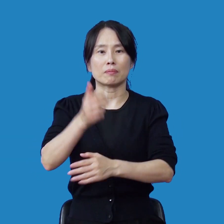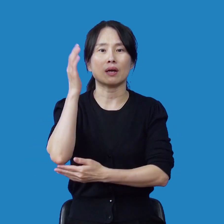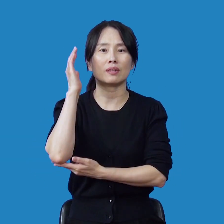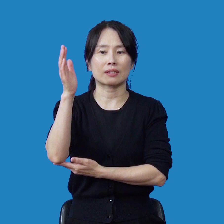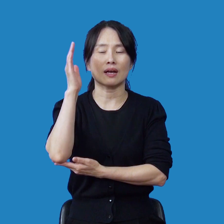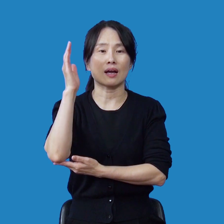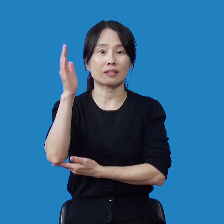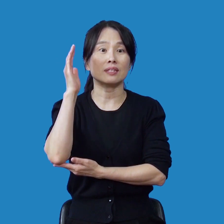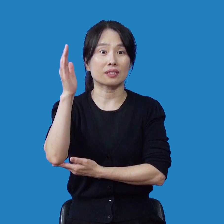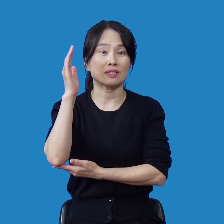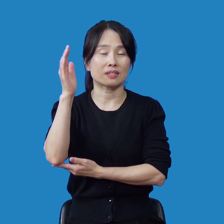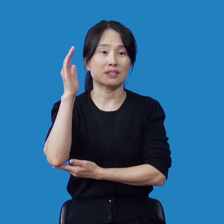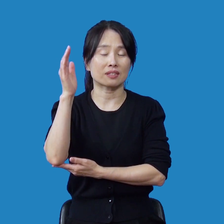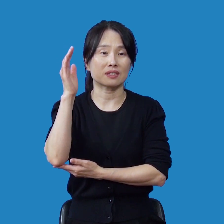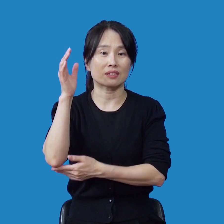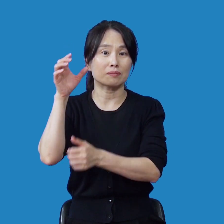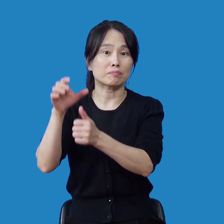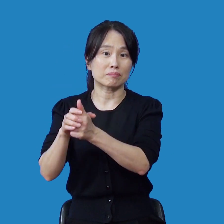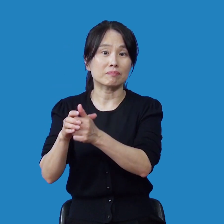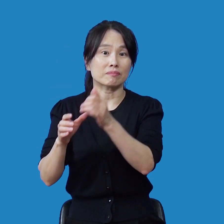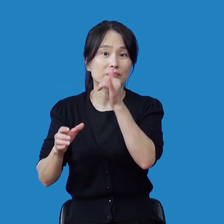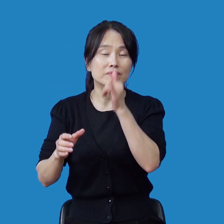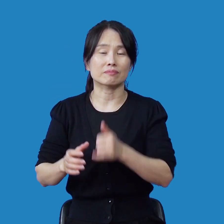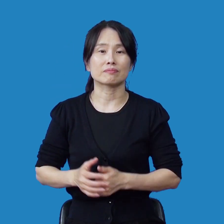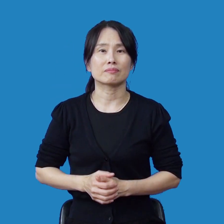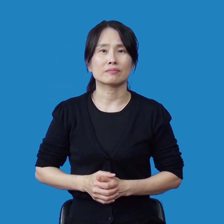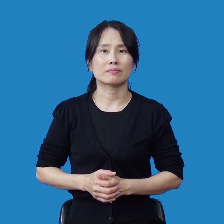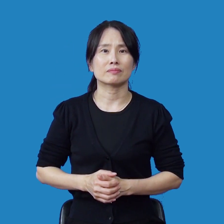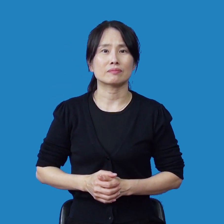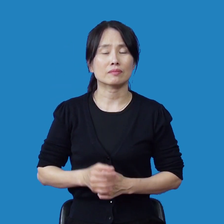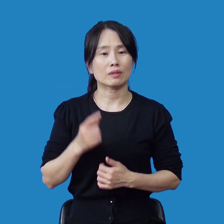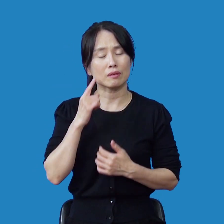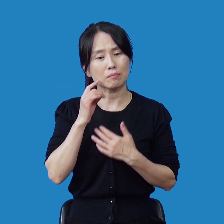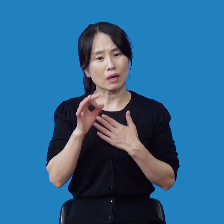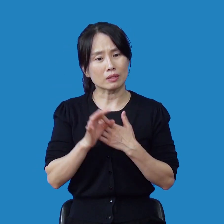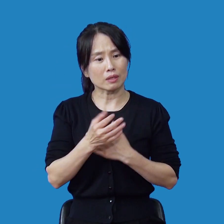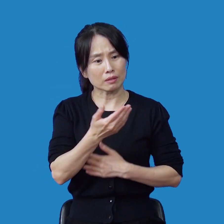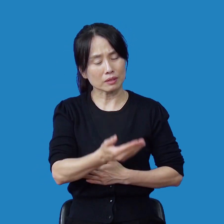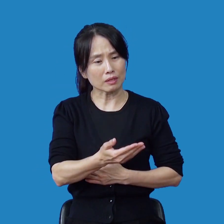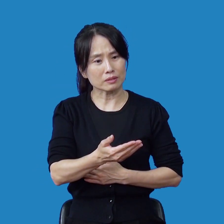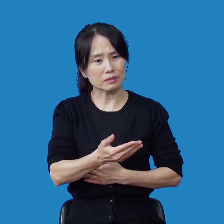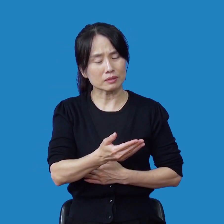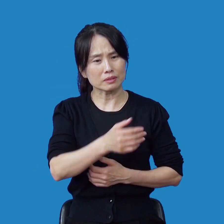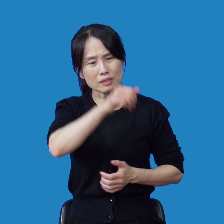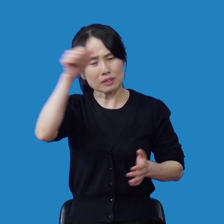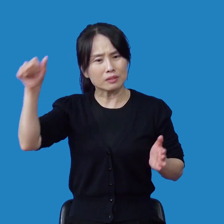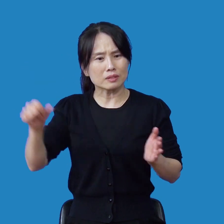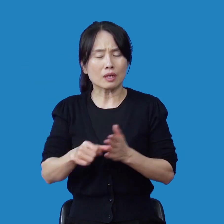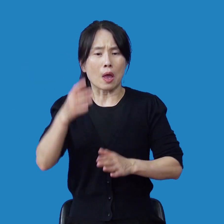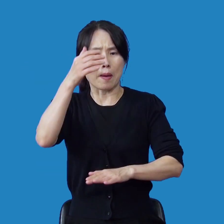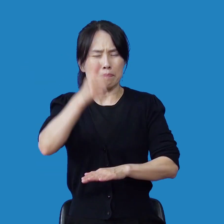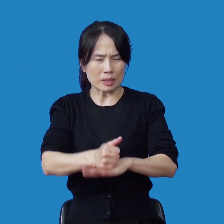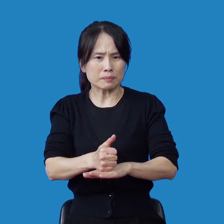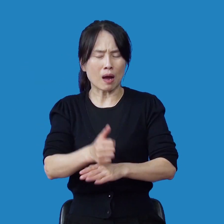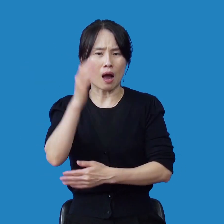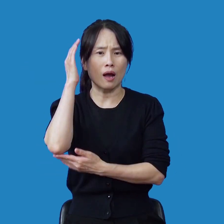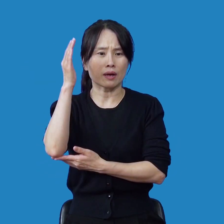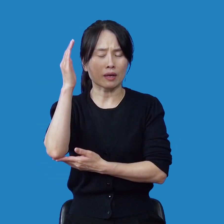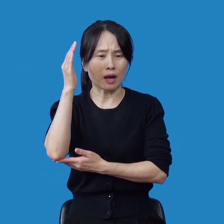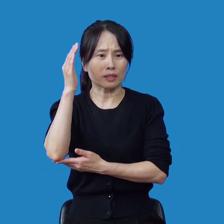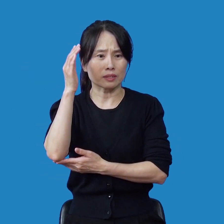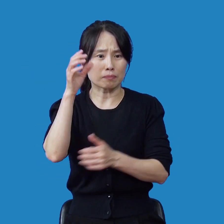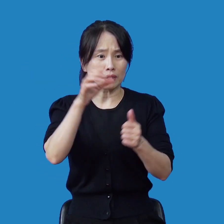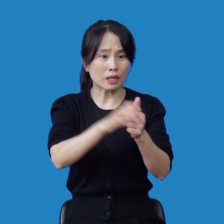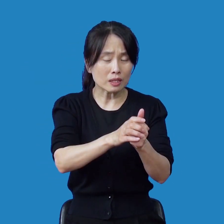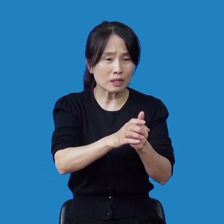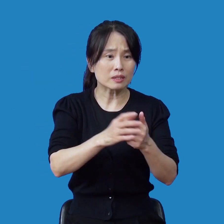강의라는 제하에 강의를 하게 합니다. 만약 당신이 당신 생애의 마지막 강의를 한다면 무슨